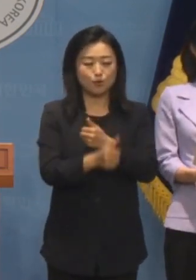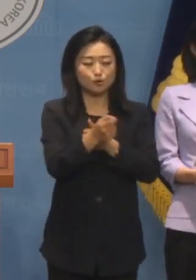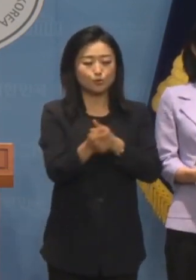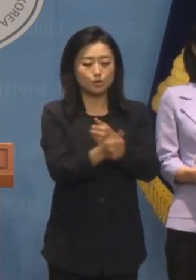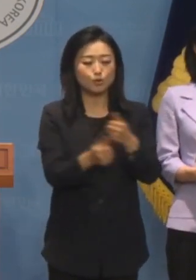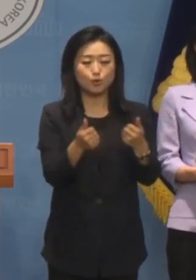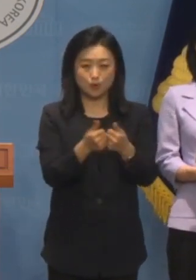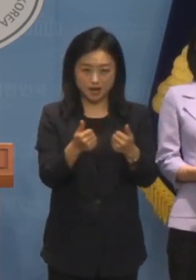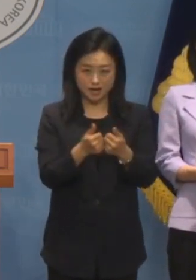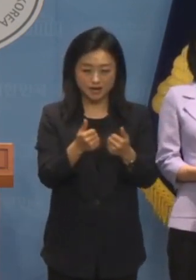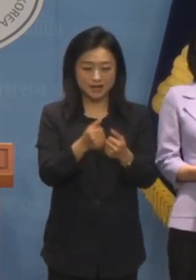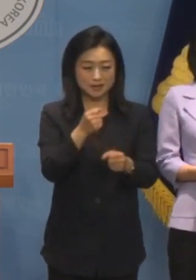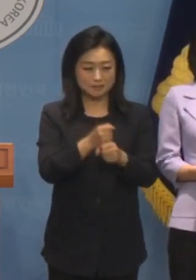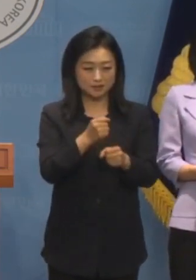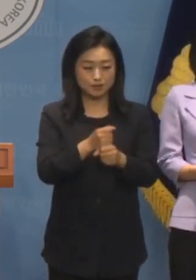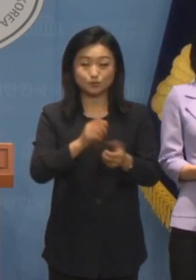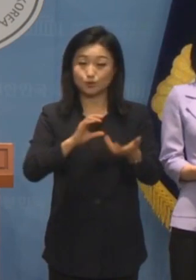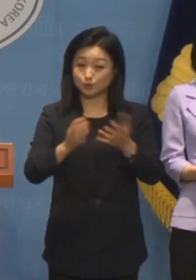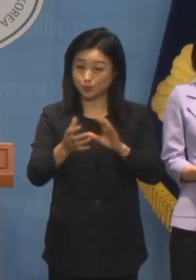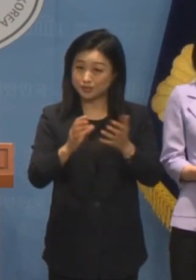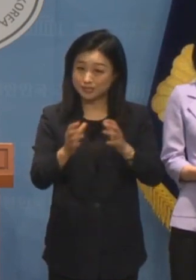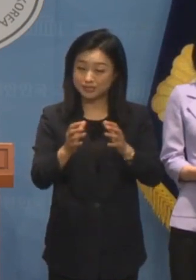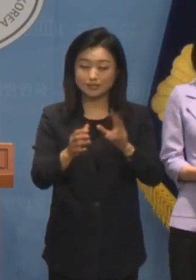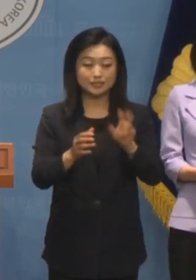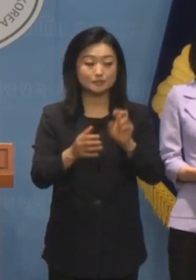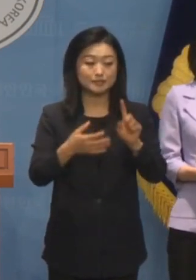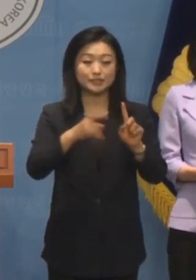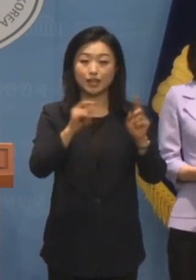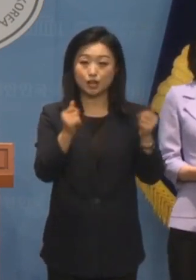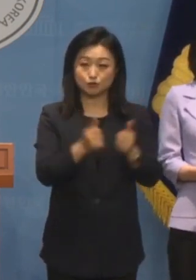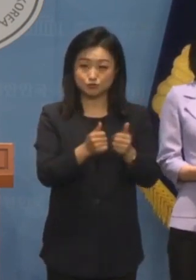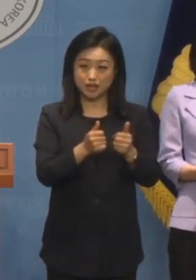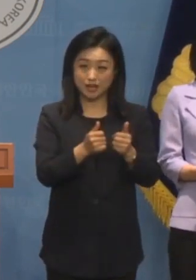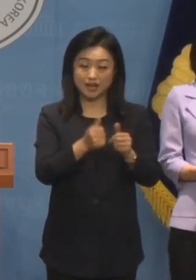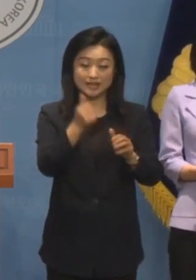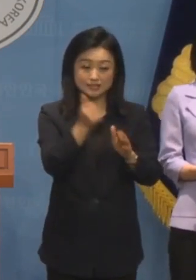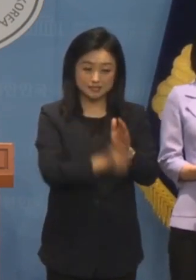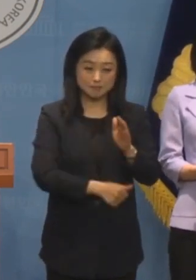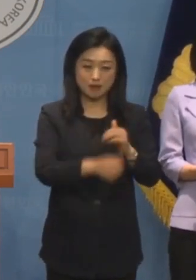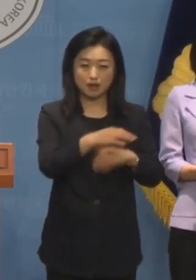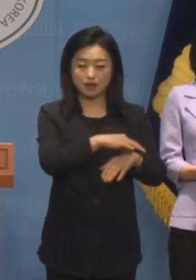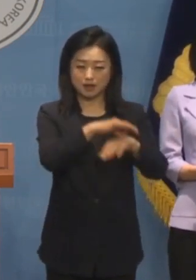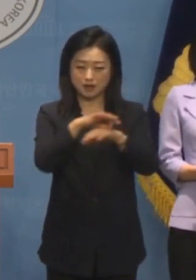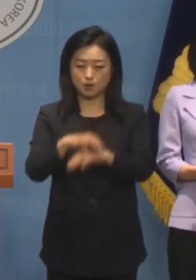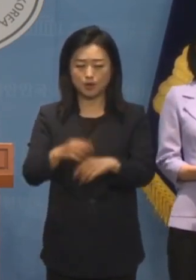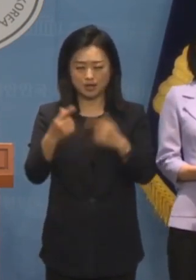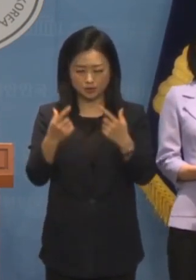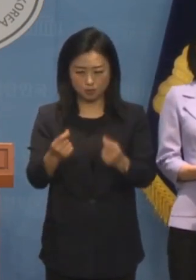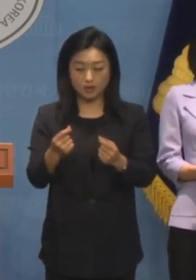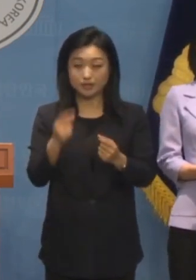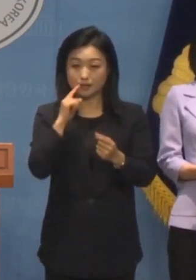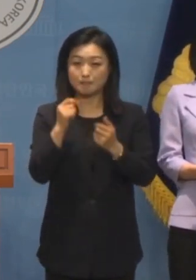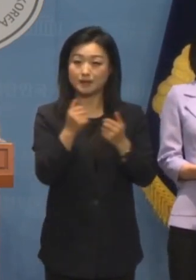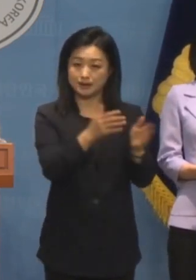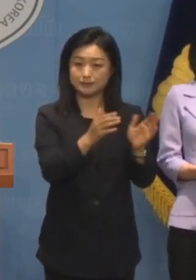만들어 논의를 한다는 것인데 이는 21대 국회 실패의 전철을 밟는 것이라고